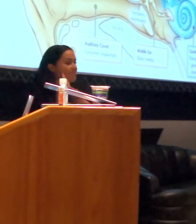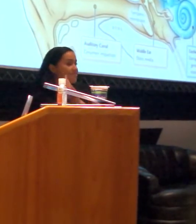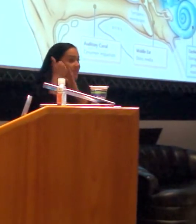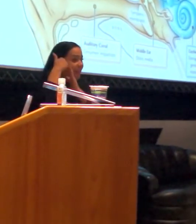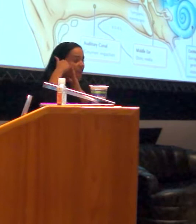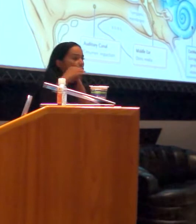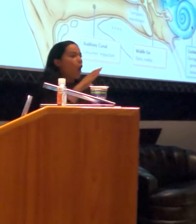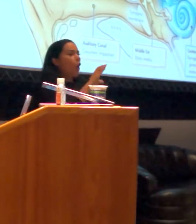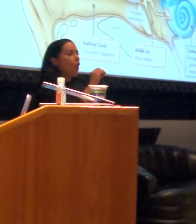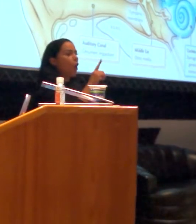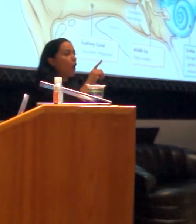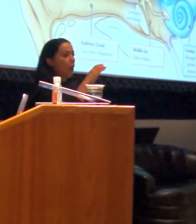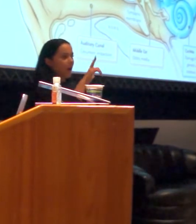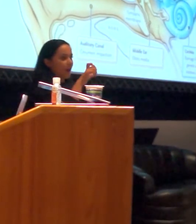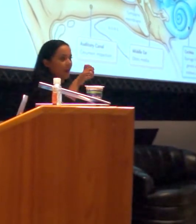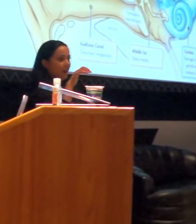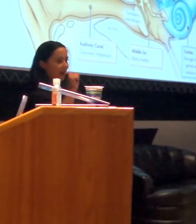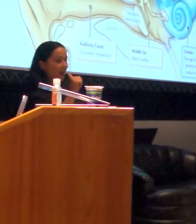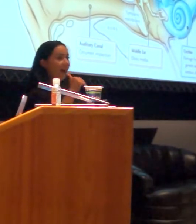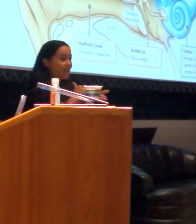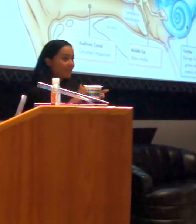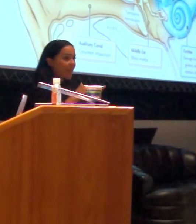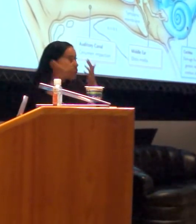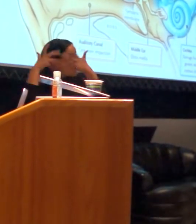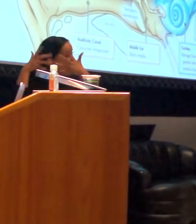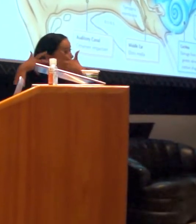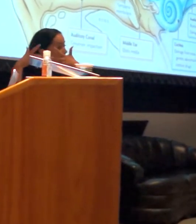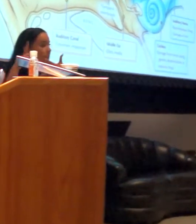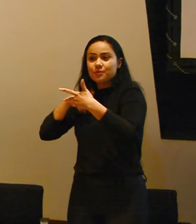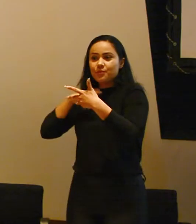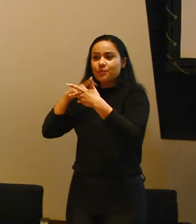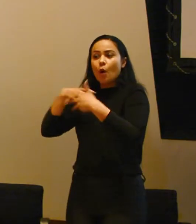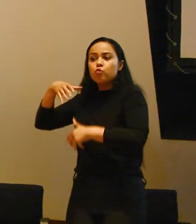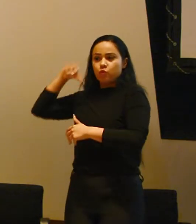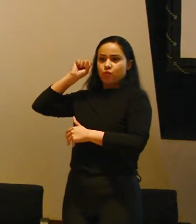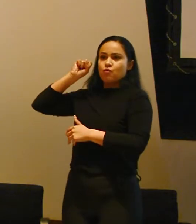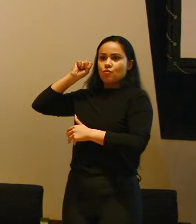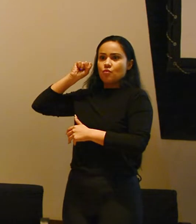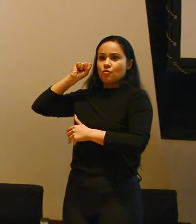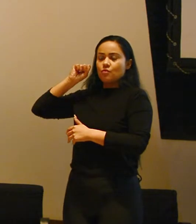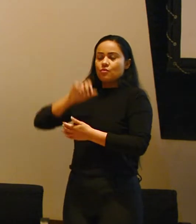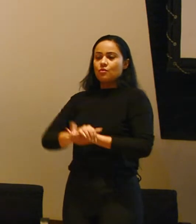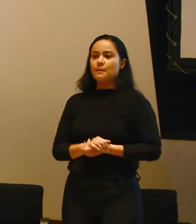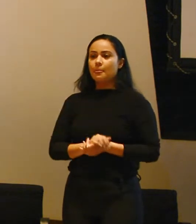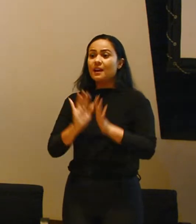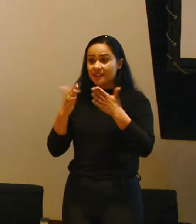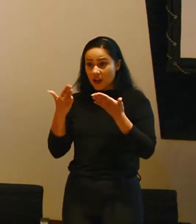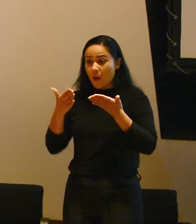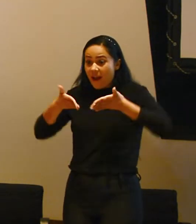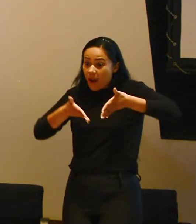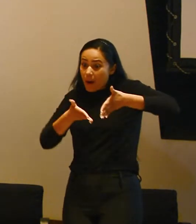nossa cóclea, e até o cérebro e nosso córtex auditivo. Então, esse é